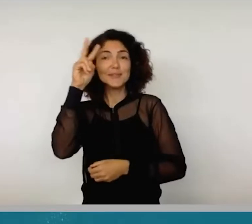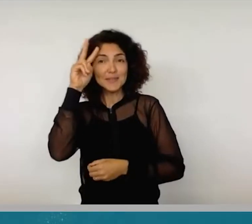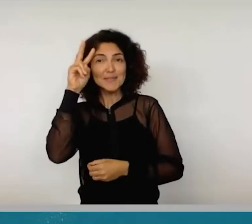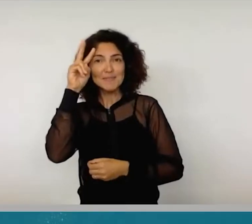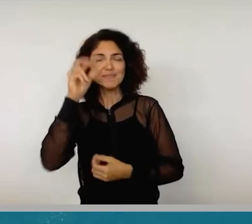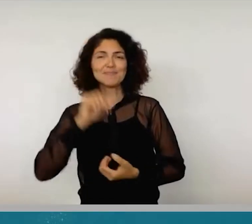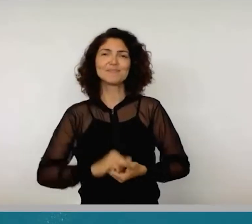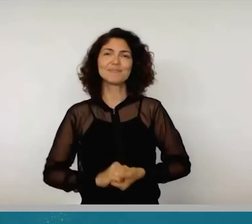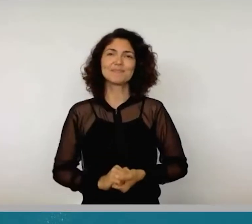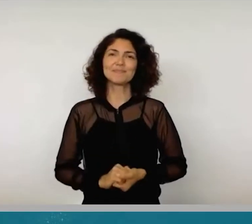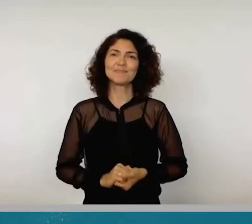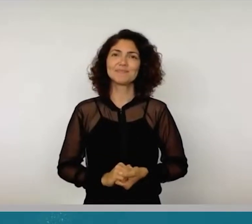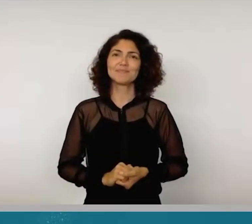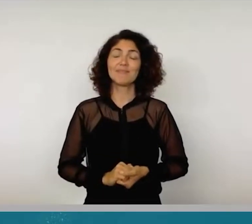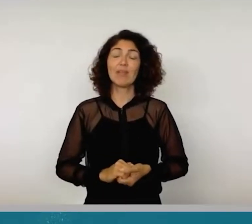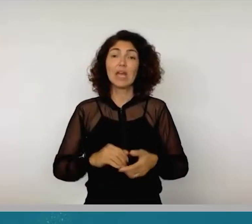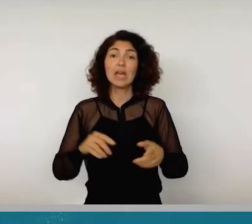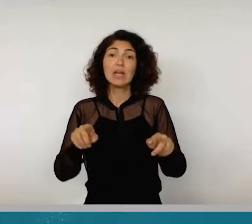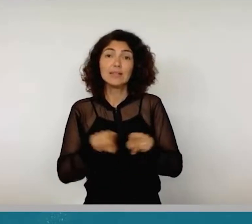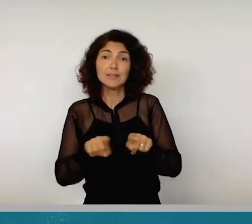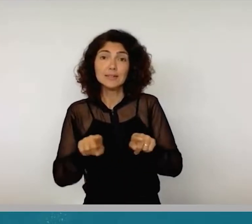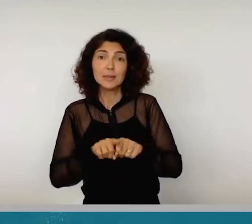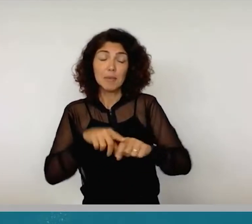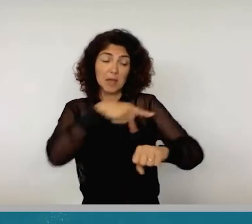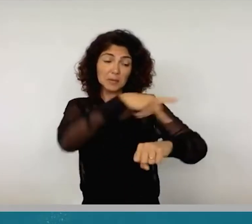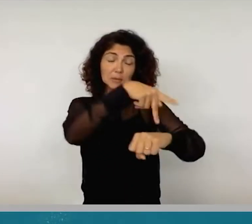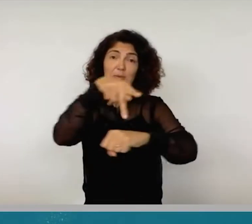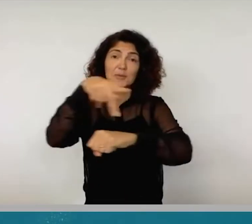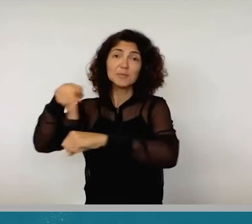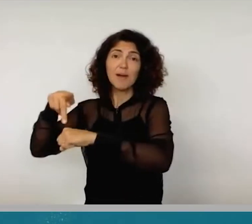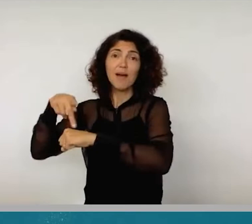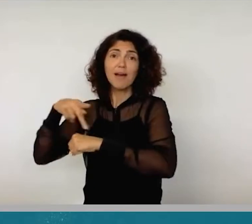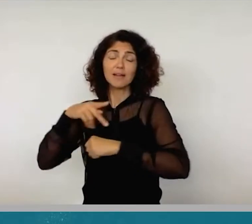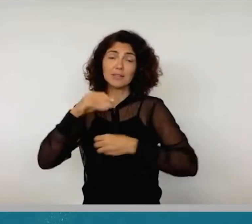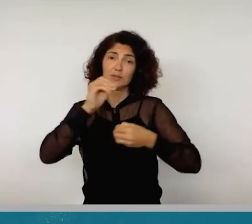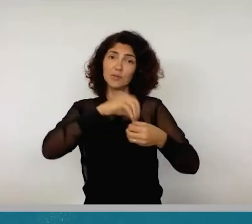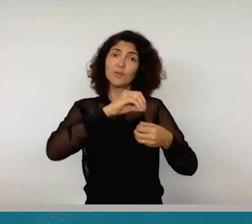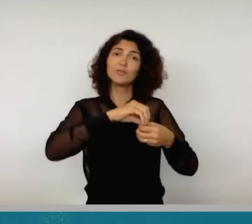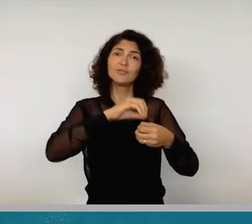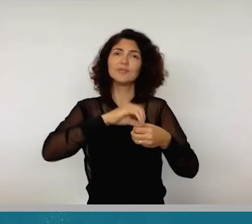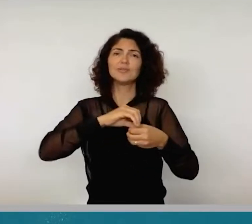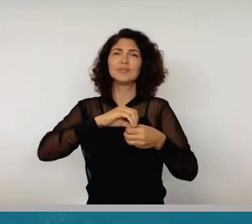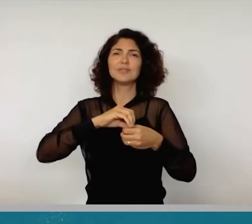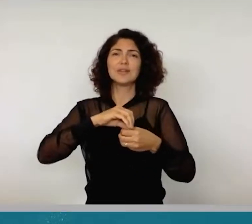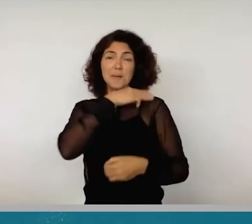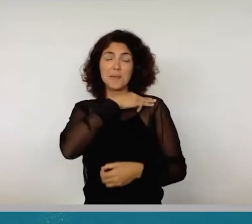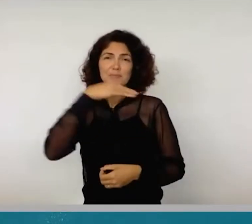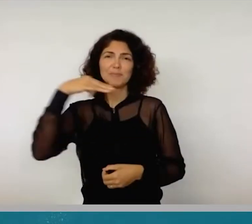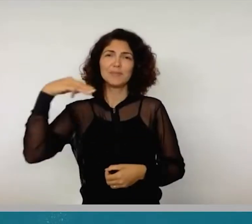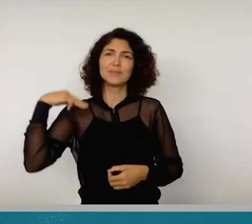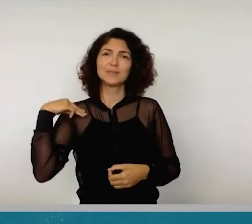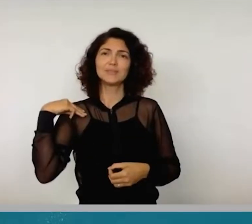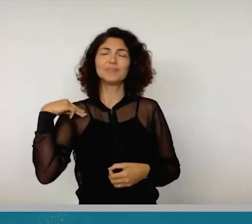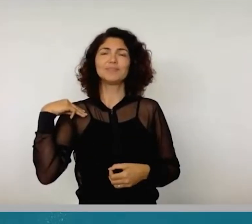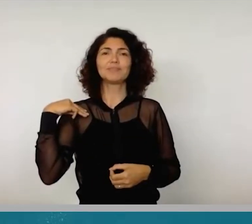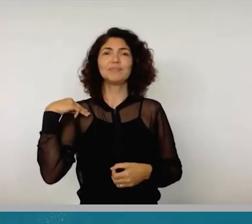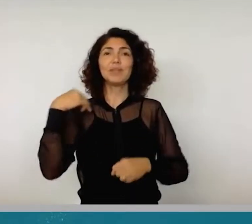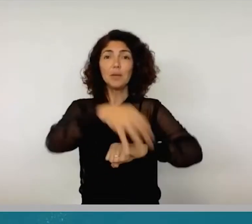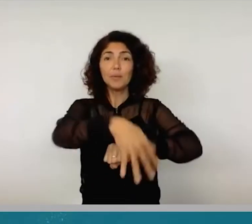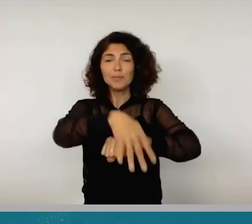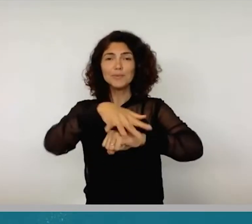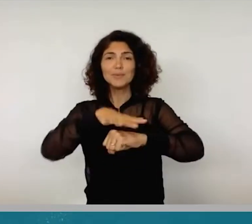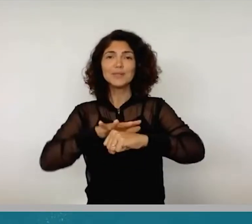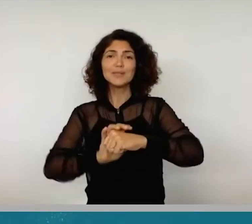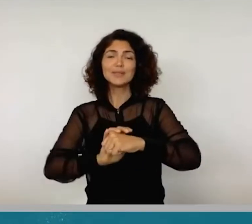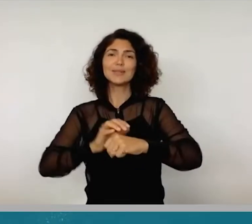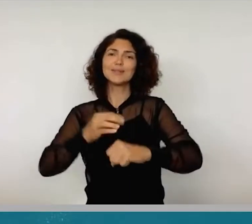das missões do exterior, lembra também da Estância Yahvé é Minha, e também do próprio Instituto Vida para Todos, que faz esse